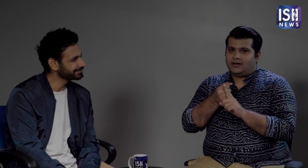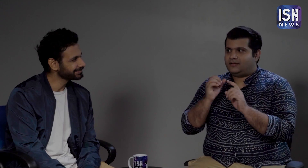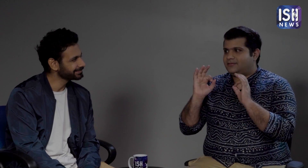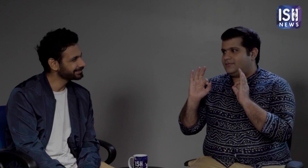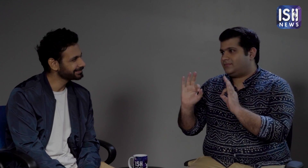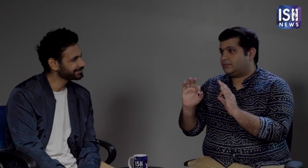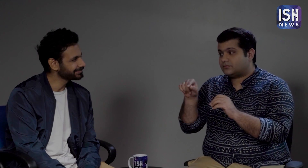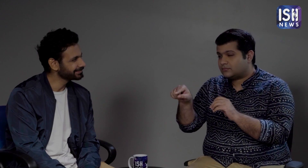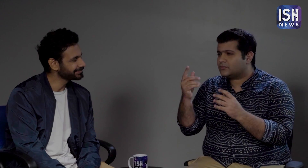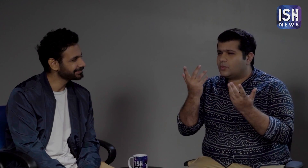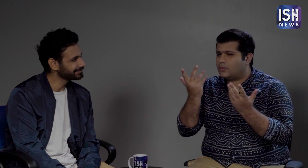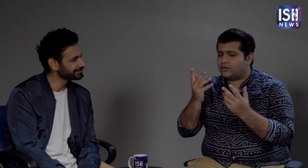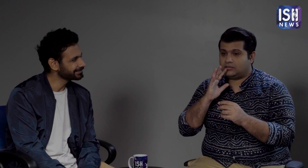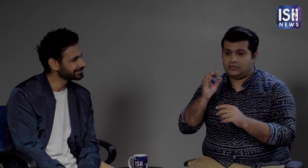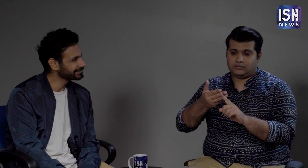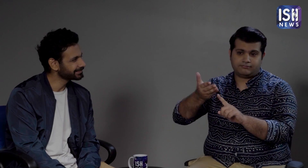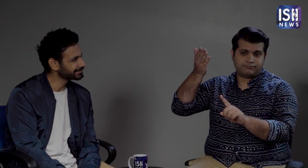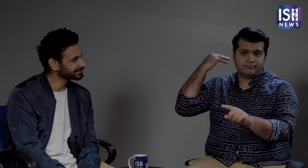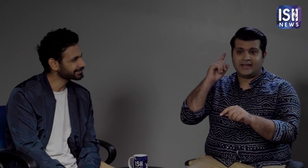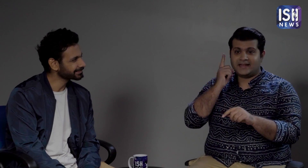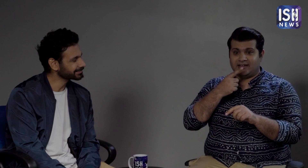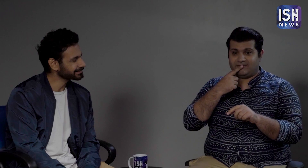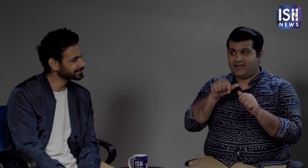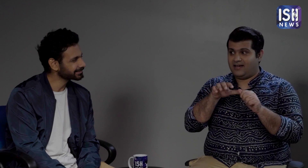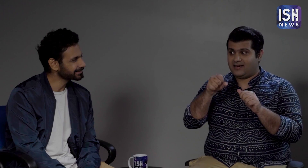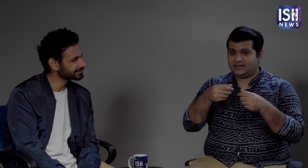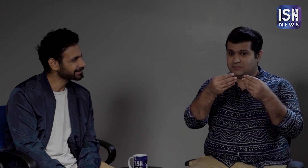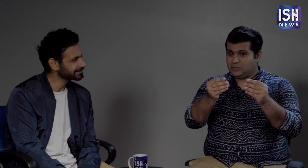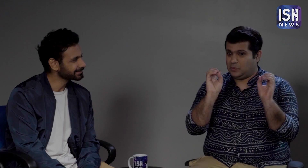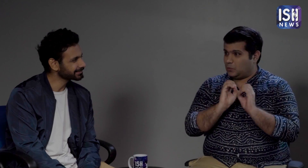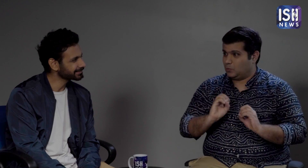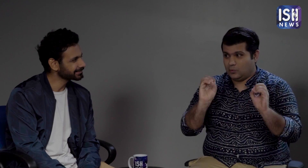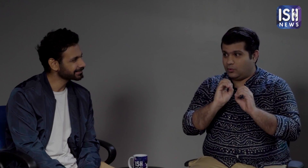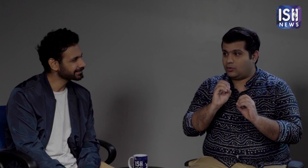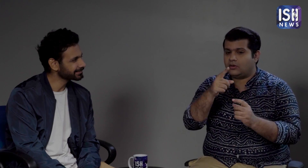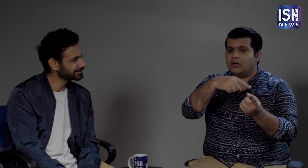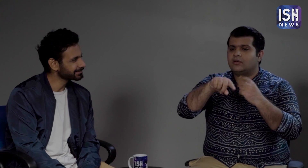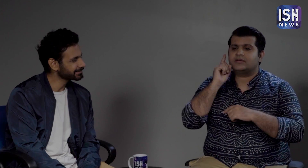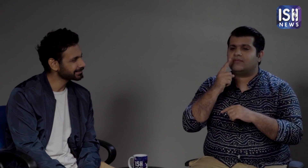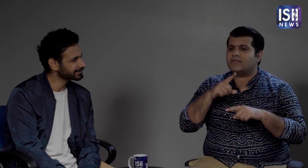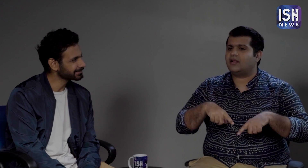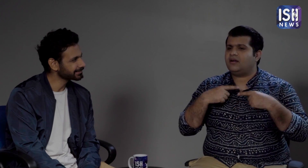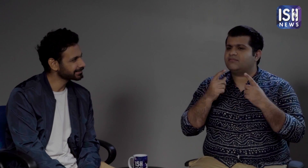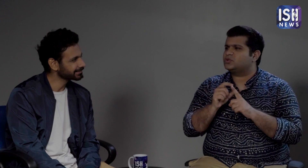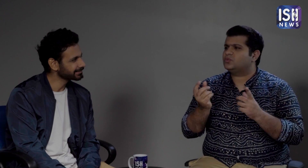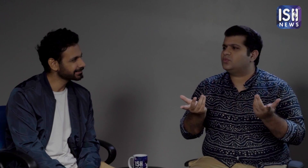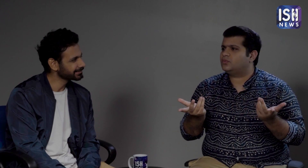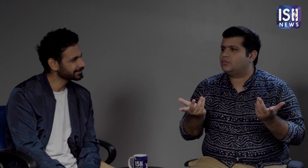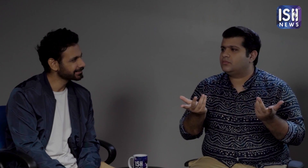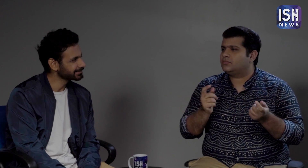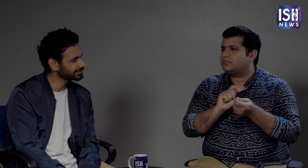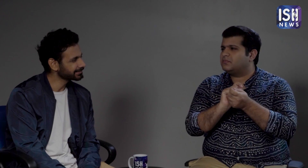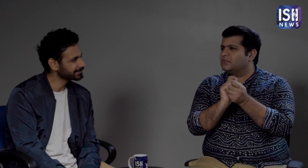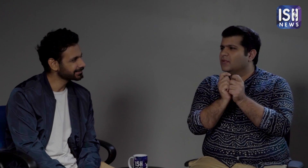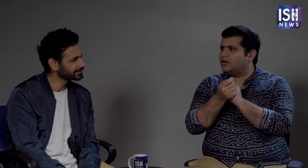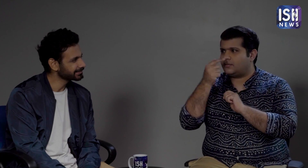परफेक्ट, थैंक यू सो मच. ये बहुत इम्पैक्टफुल जवाब था. एक्चुअल में पहले अगर डेफ लोगों को कभी भी एक्सेसिबिलिटी नहीं